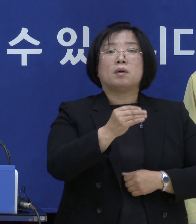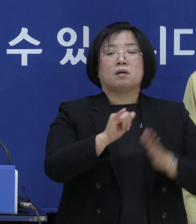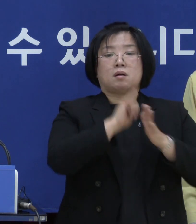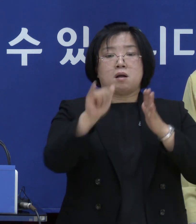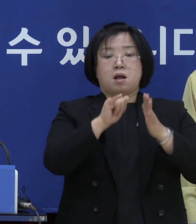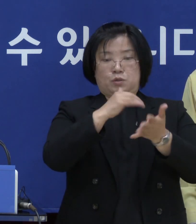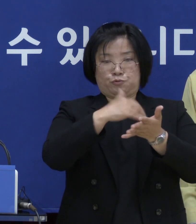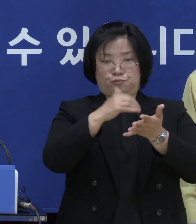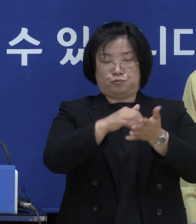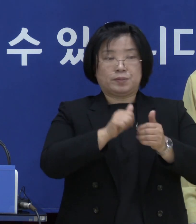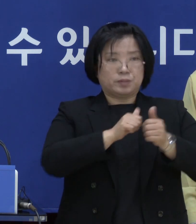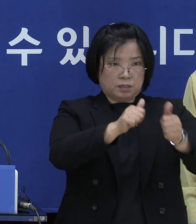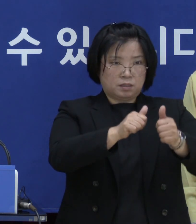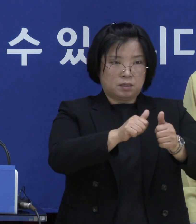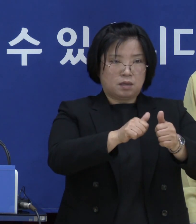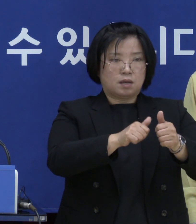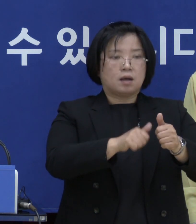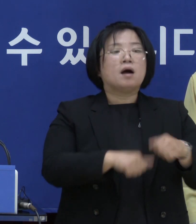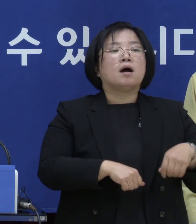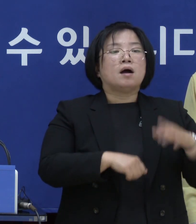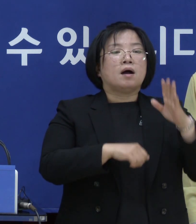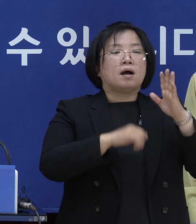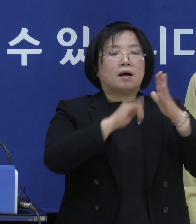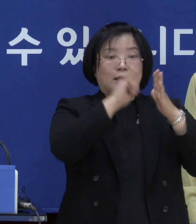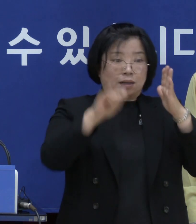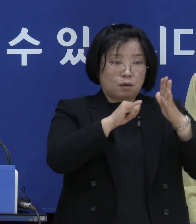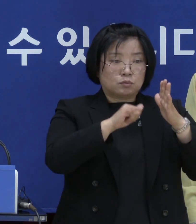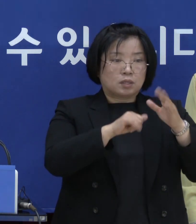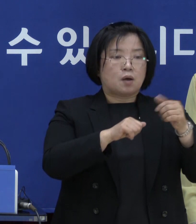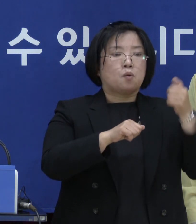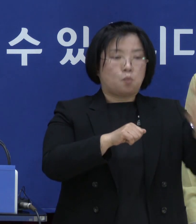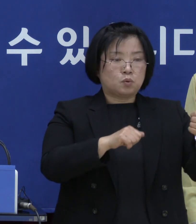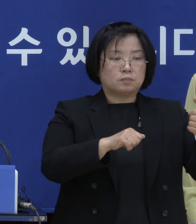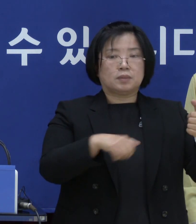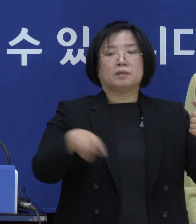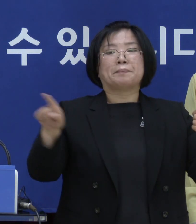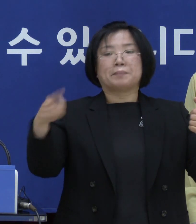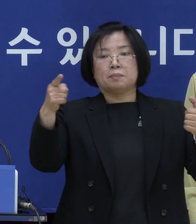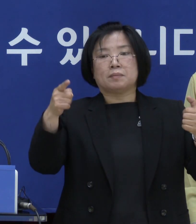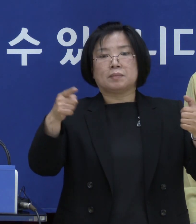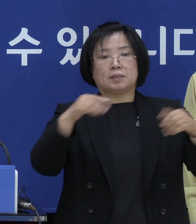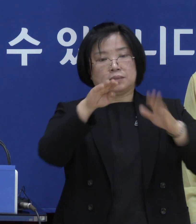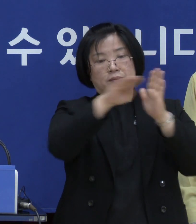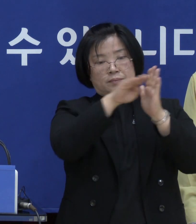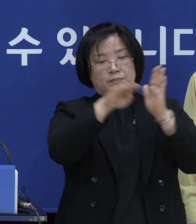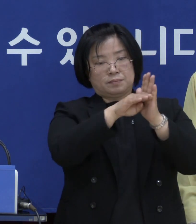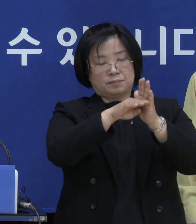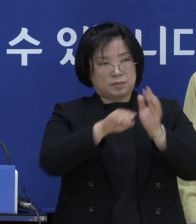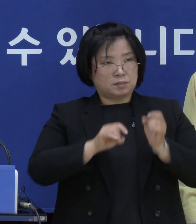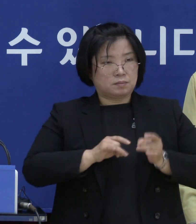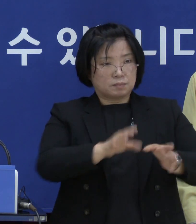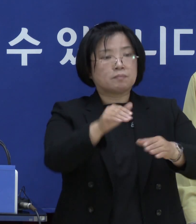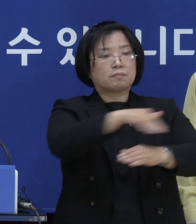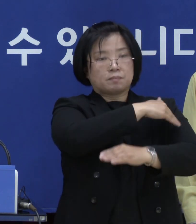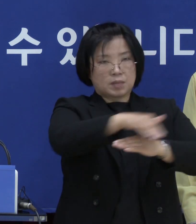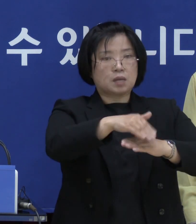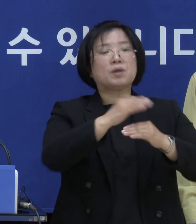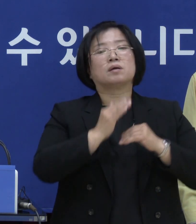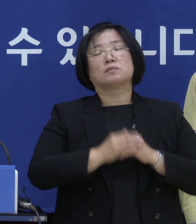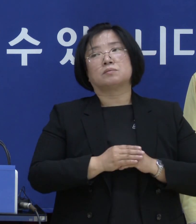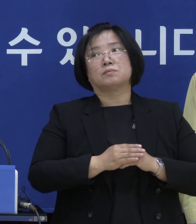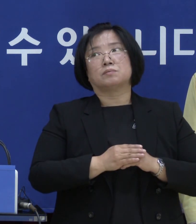가족수에 따라 가구당 50만 원에서 100만 원까지 차등 지급을 할 계획입니다. 또한